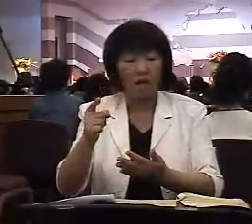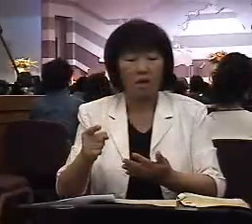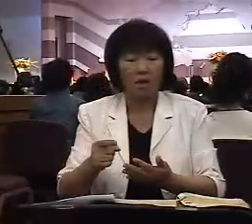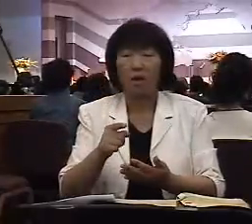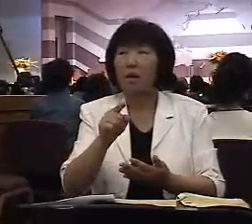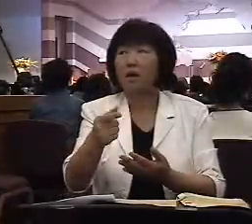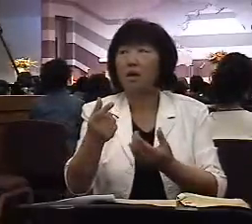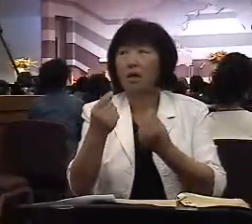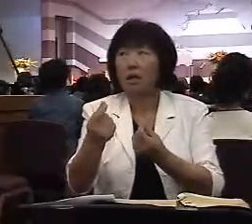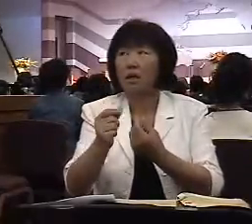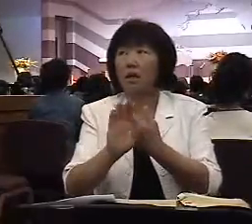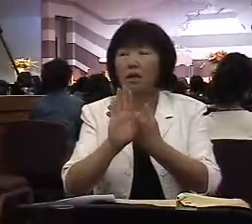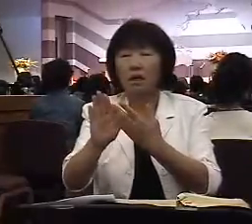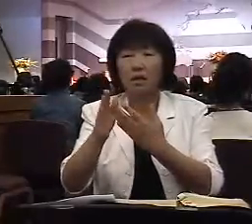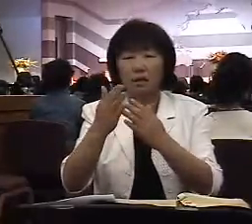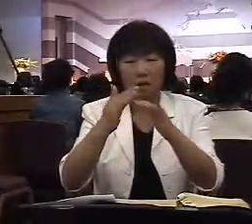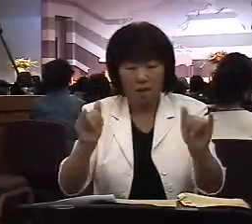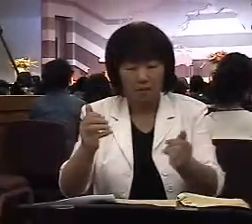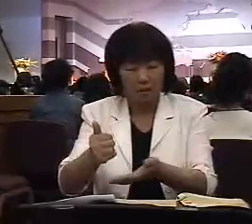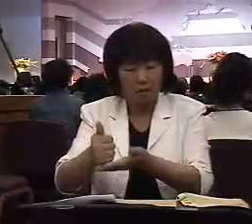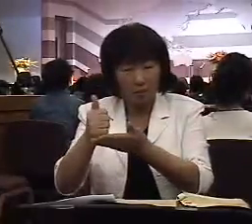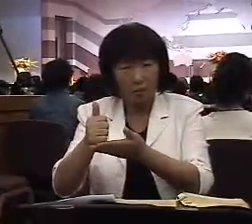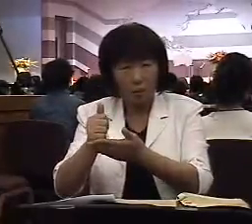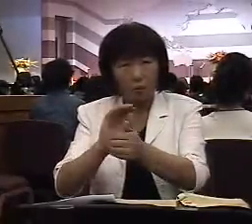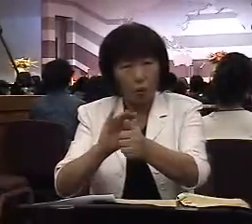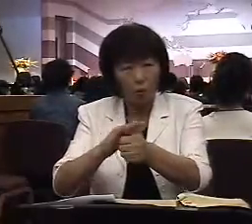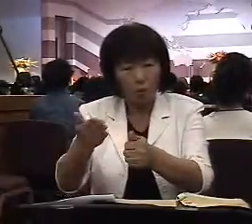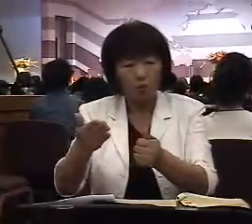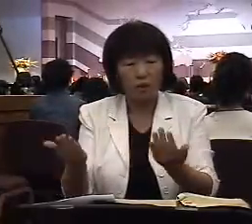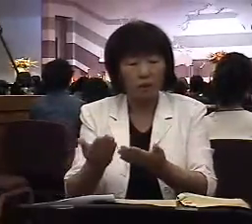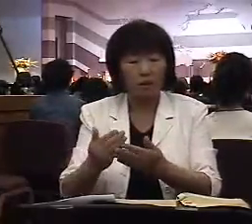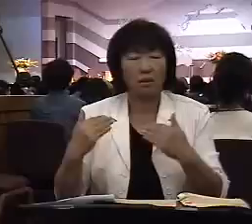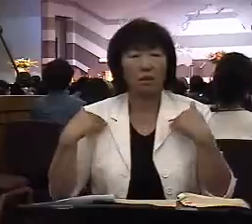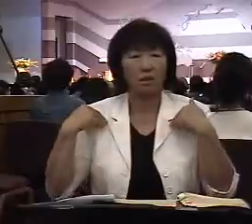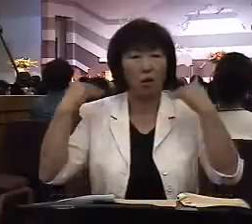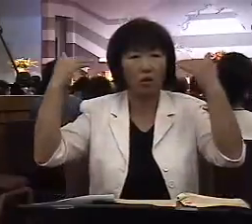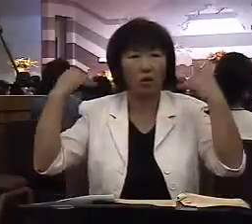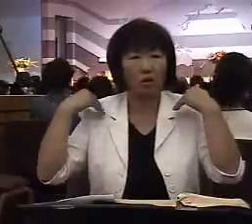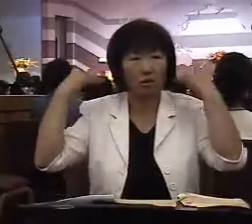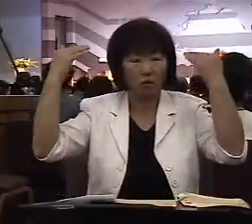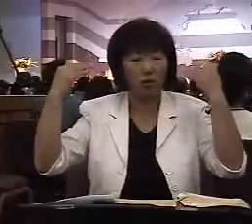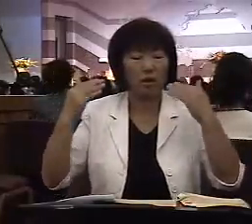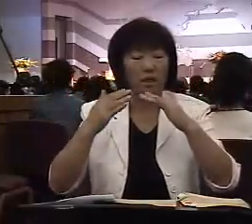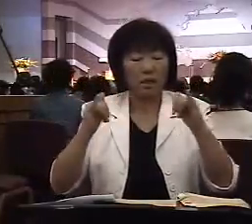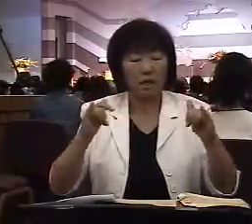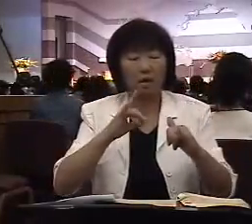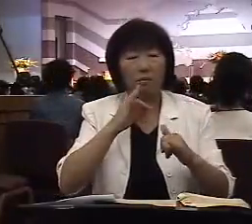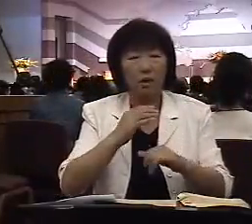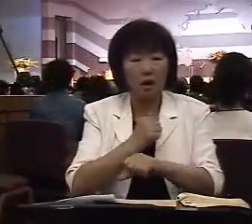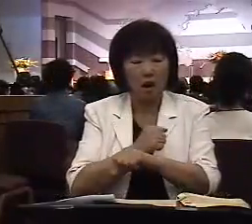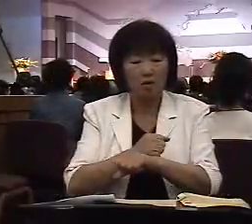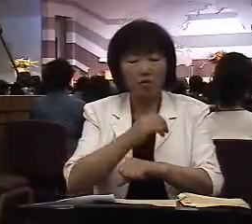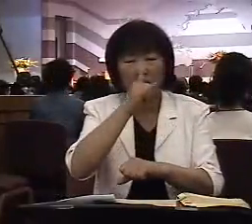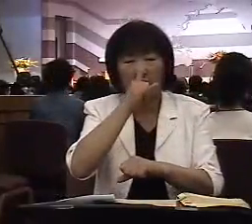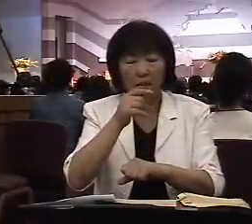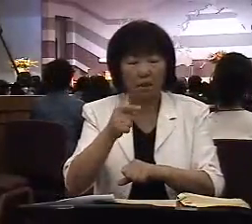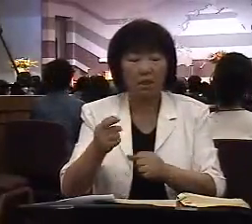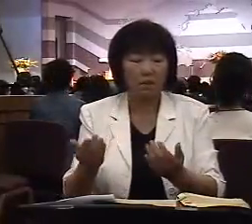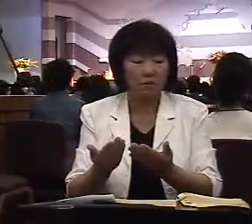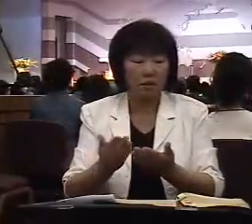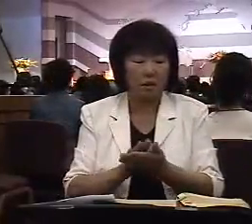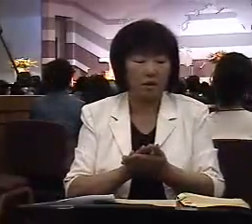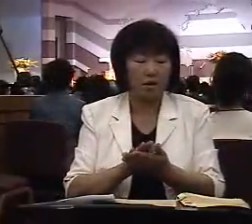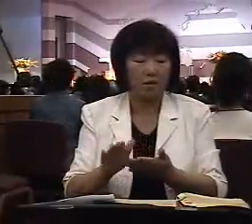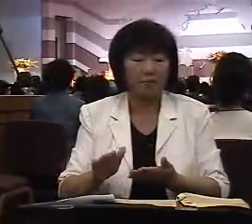여러분 이렇게 남들을 섬기고 돕는 일은 성장하고 성숙한 사람들만이 할 수 있는 일입니다.